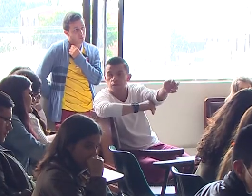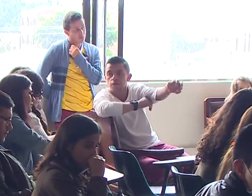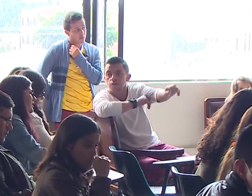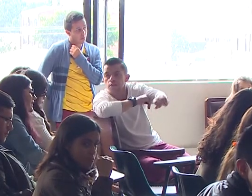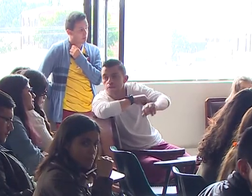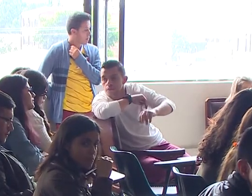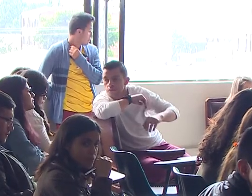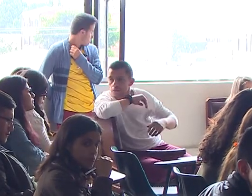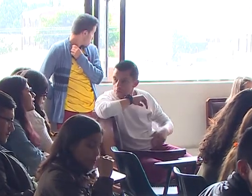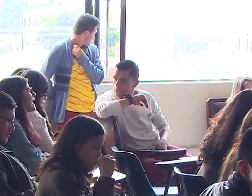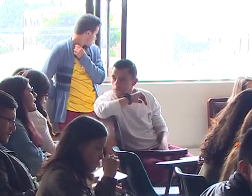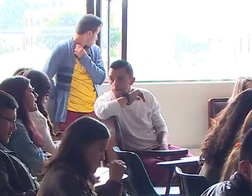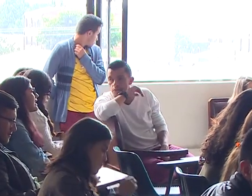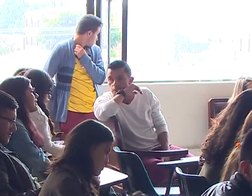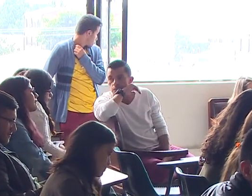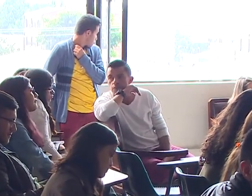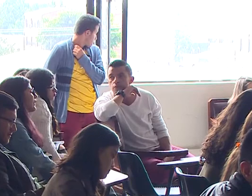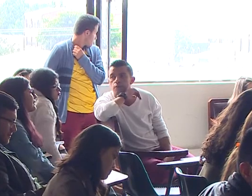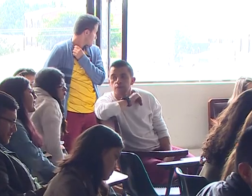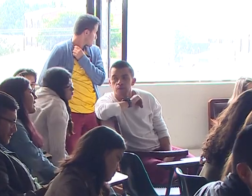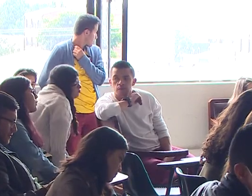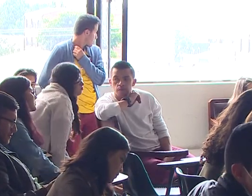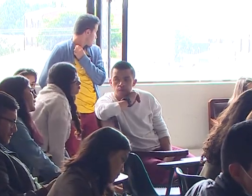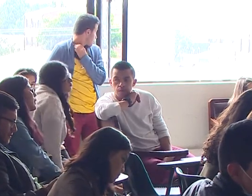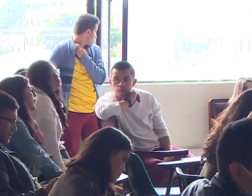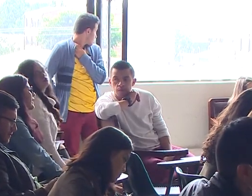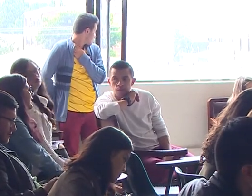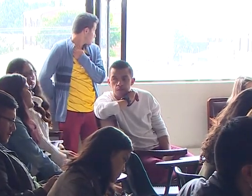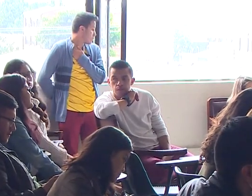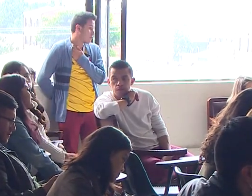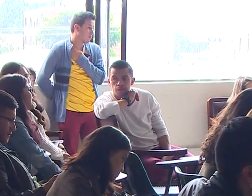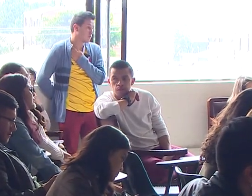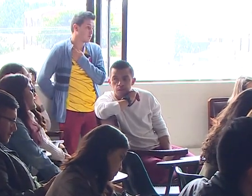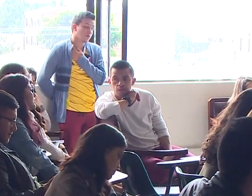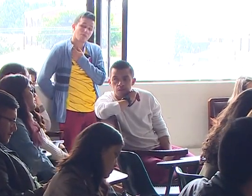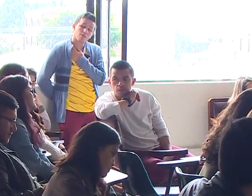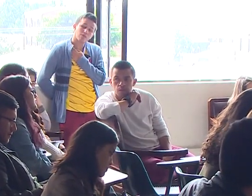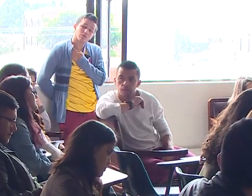más inmediatas frente a 2